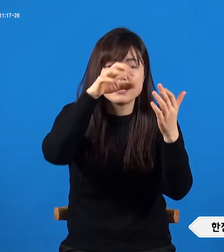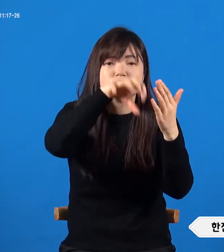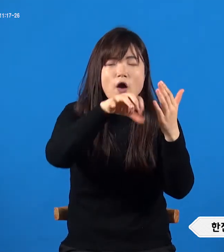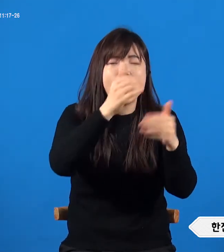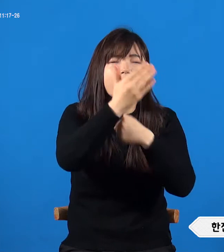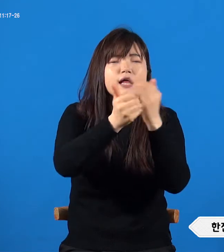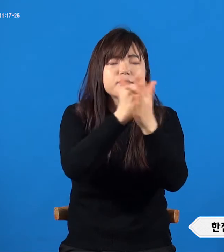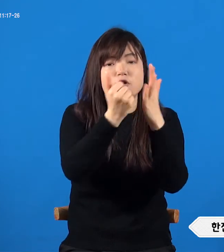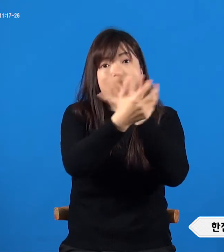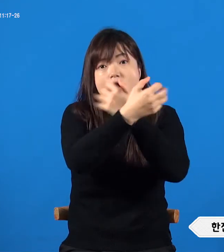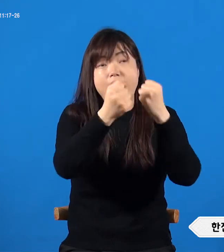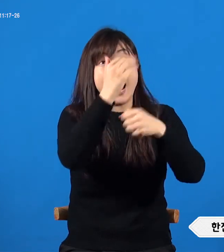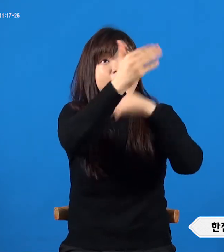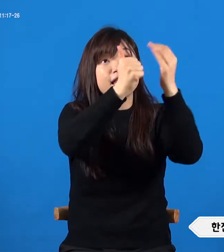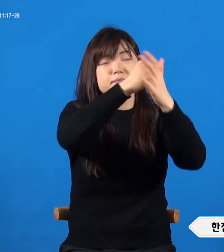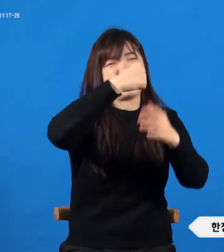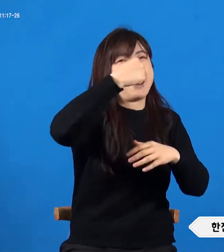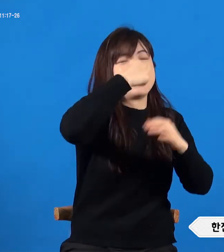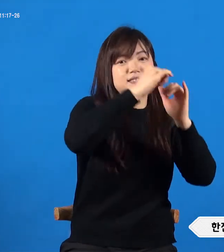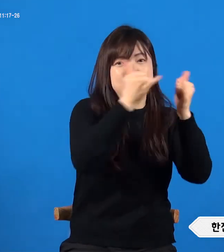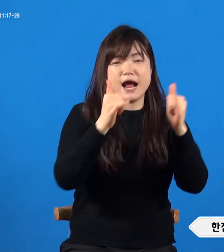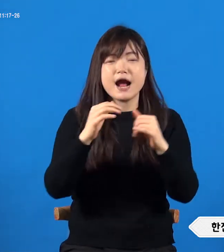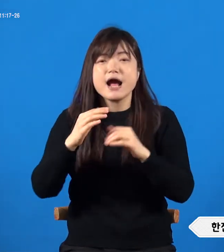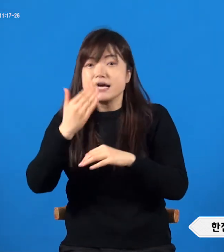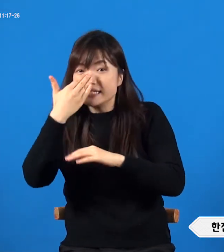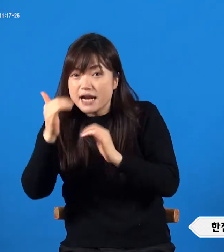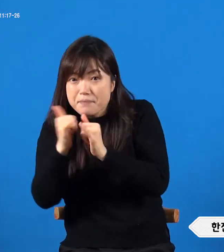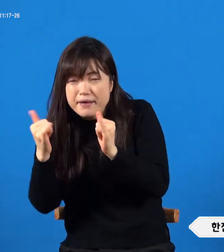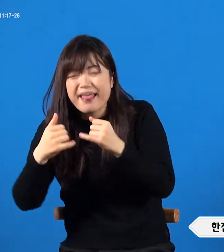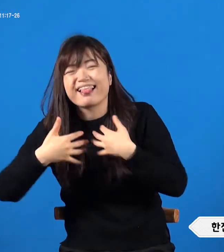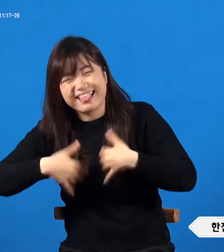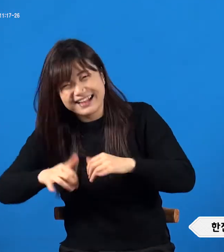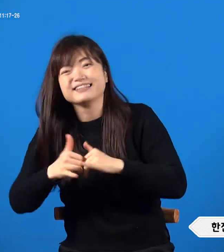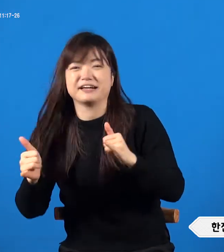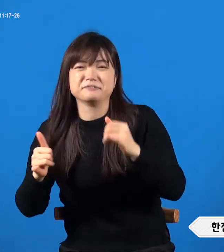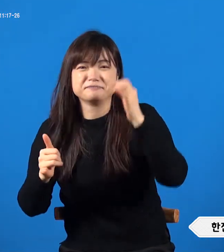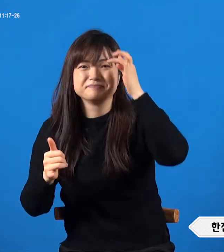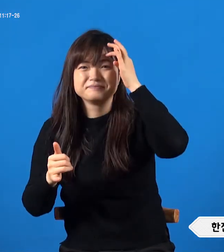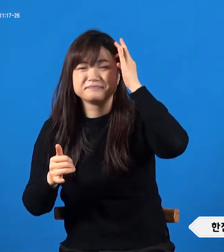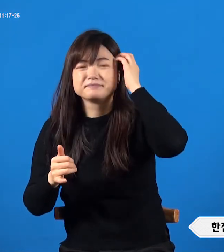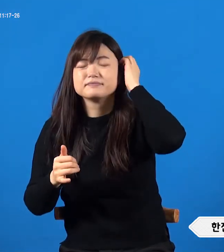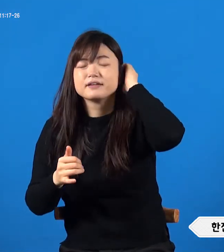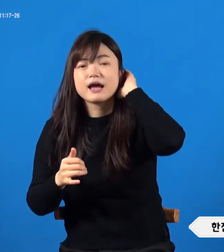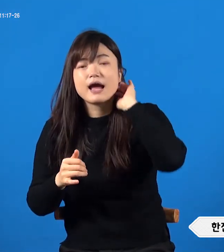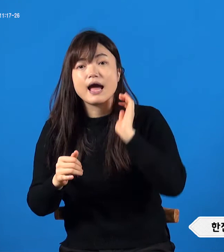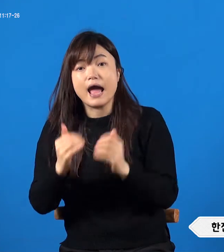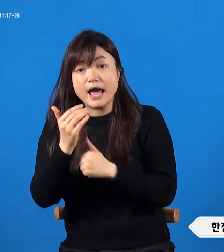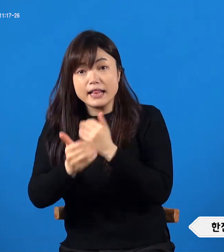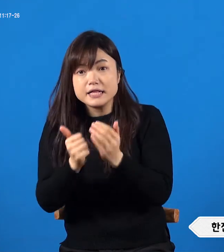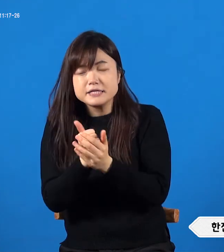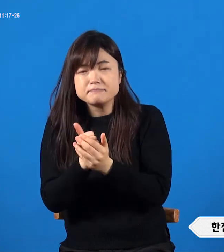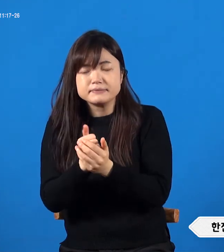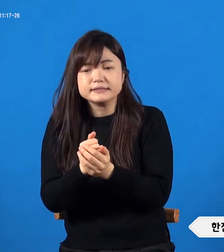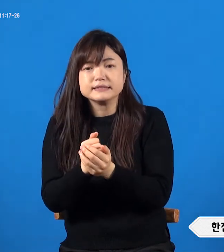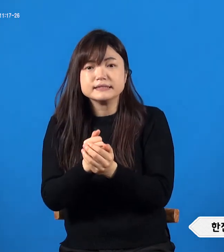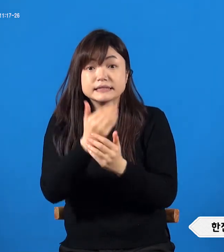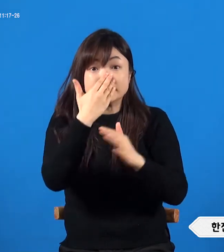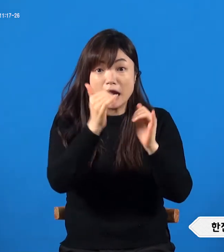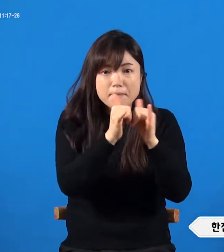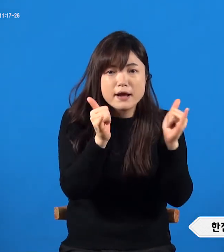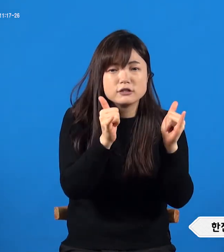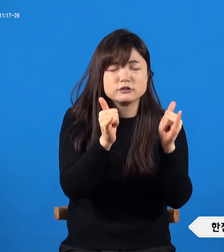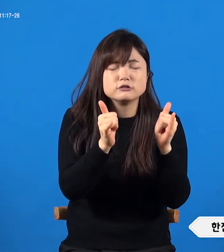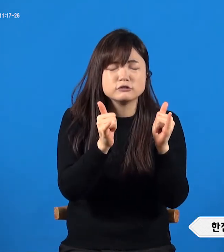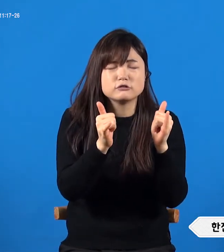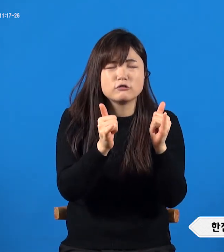맺었습니다. 하나님이 강자고 이스라엘 백성이 약자겠죠. 하나님은 그들의 하나님이